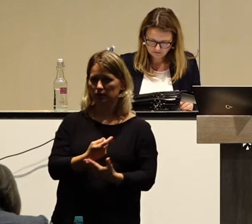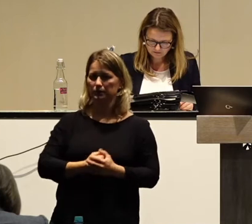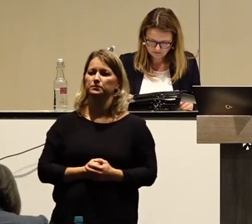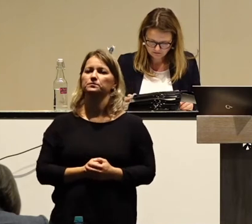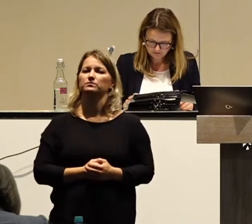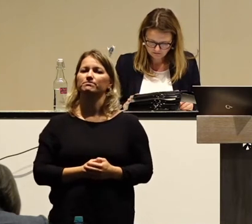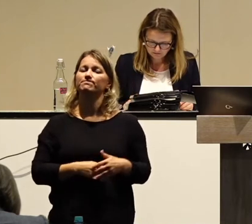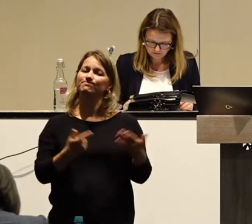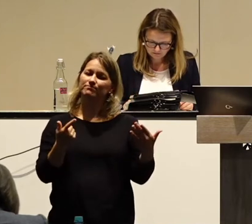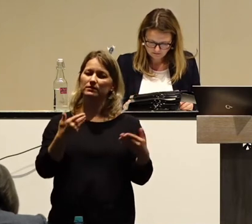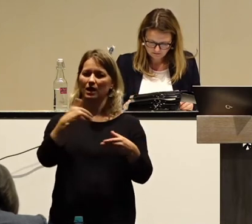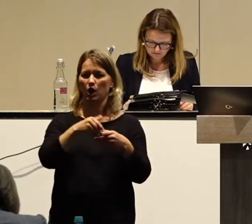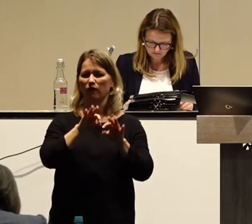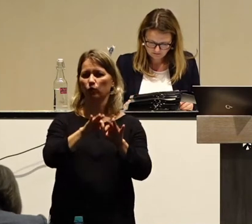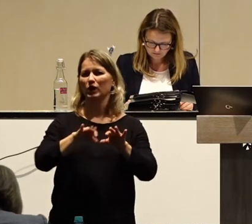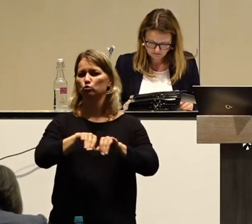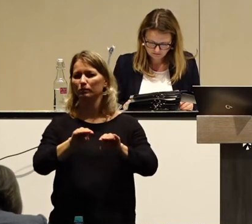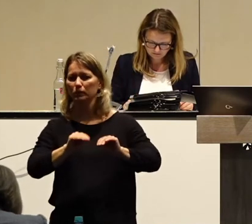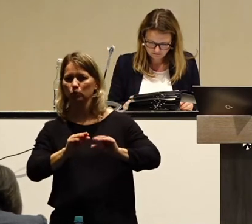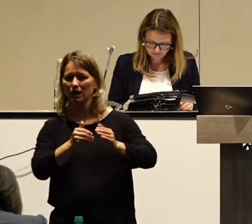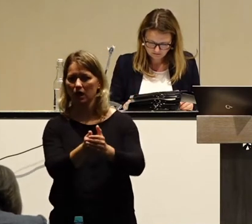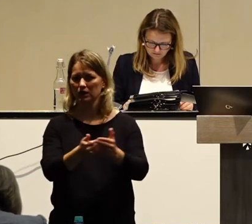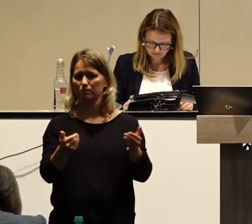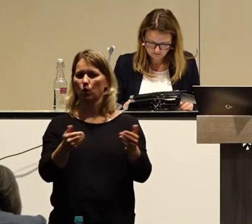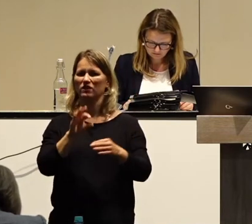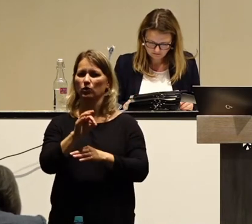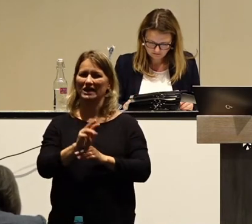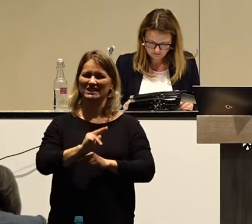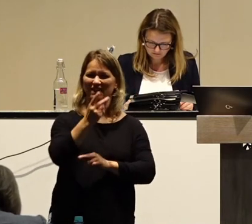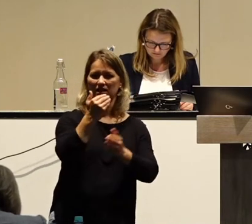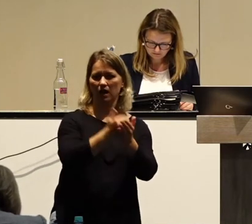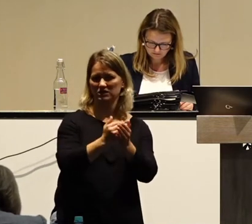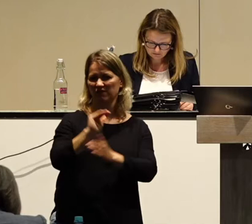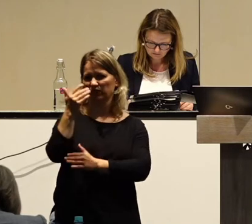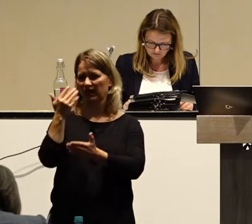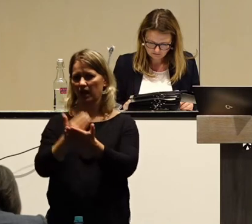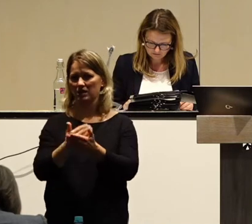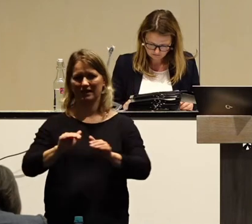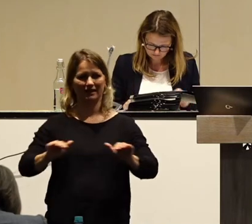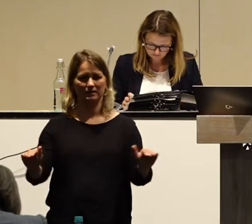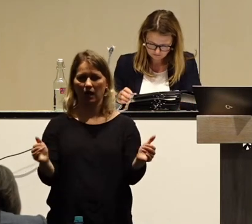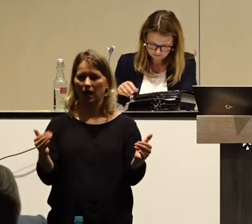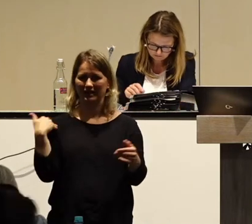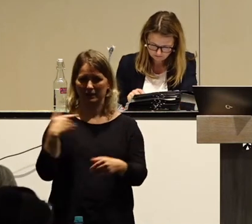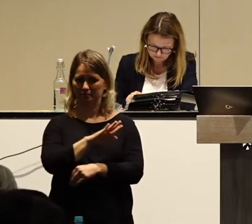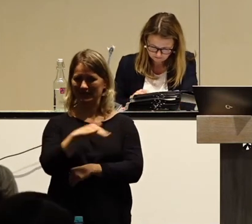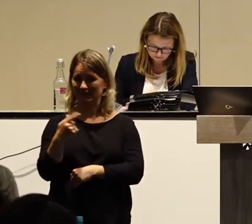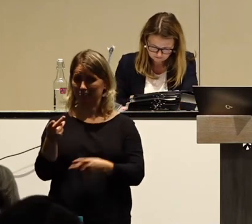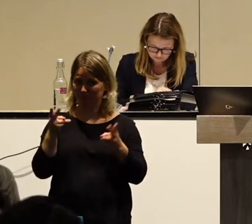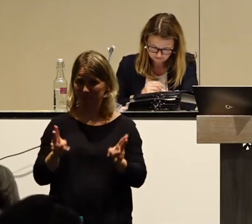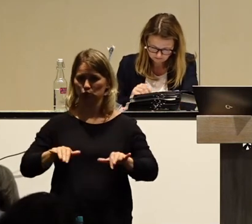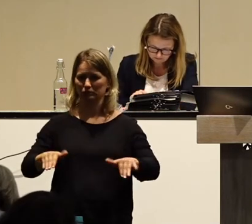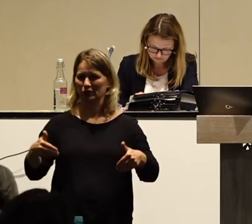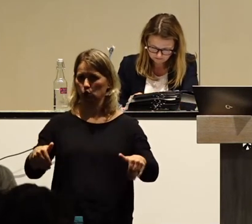mindestens enthalten ein Schwimmkursangebot für Zweit- und Fünftklässler, die bisher eben nicht sicher schwimmen können. Es